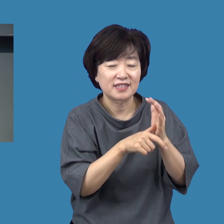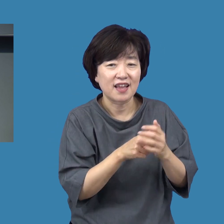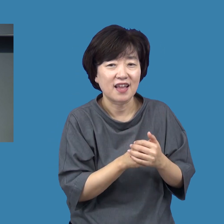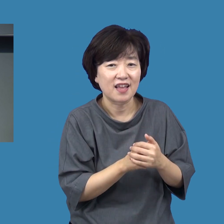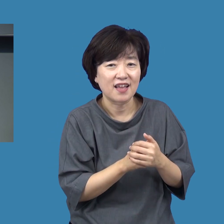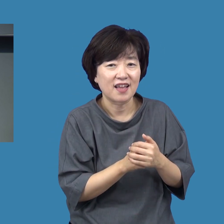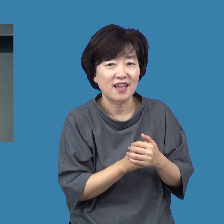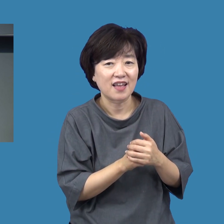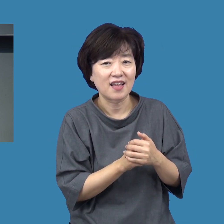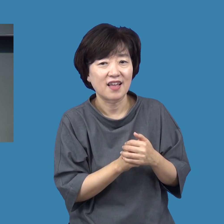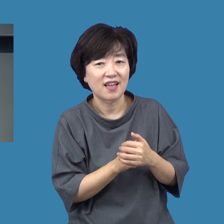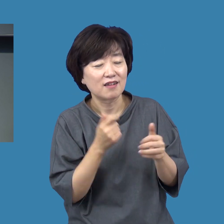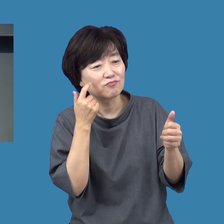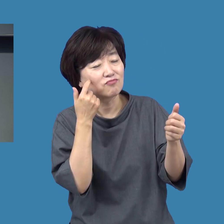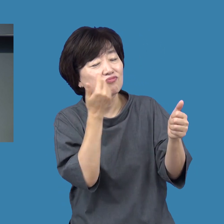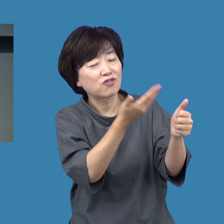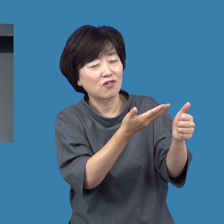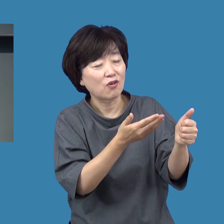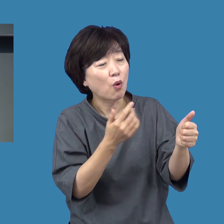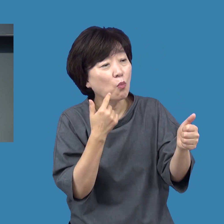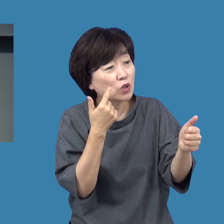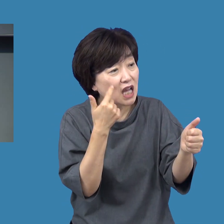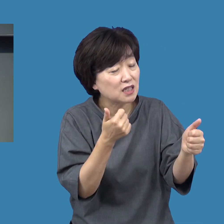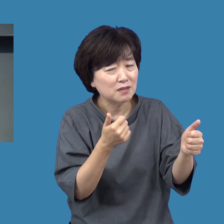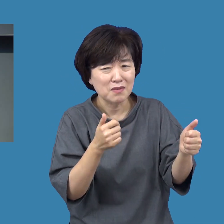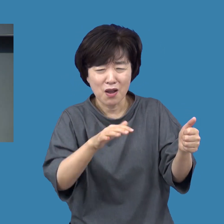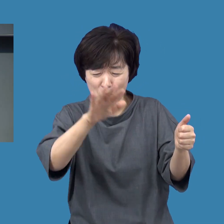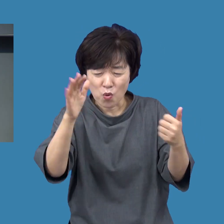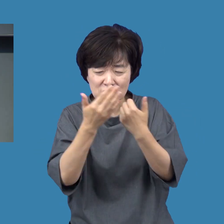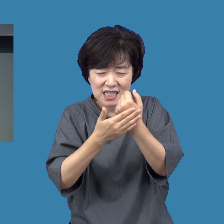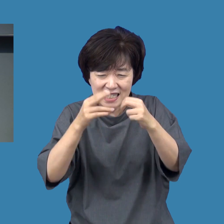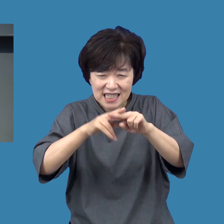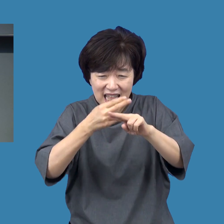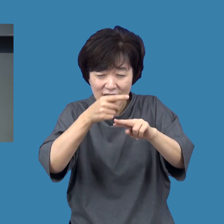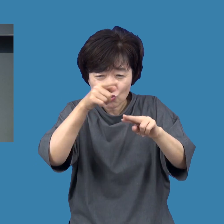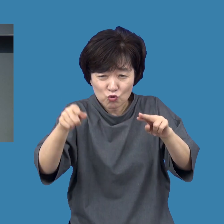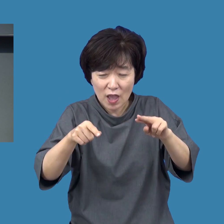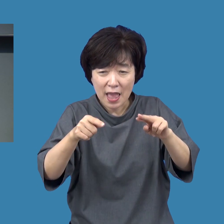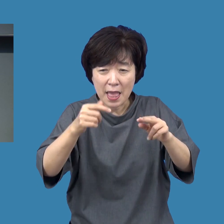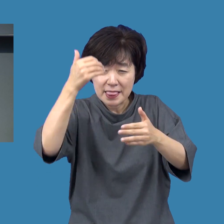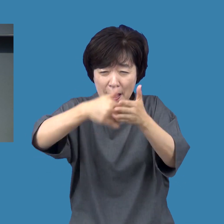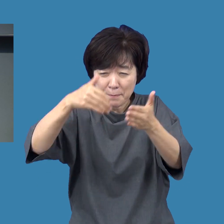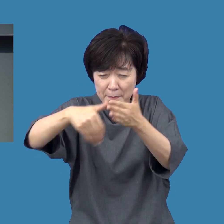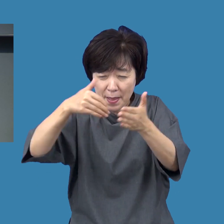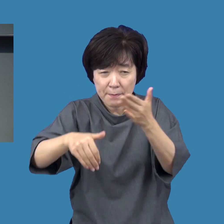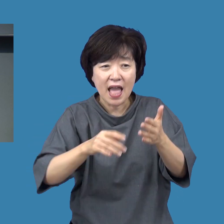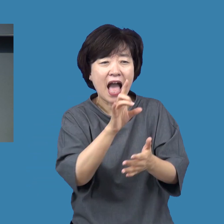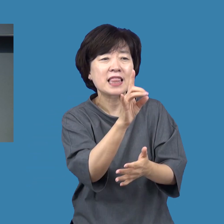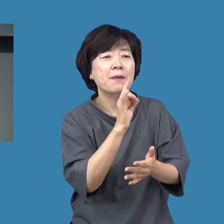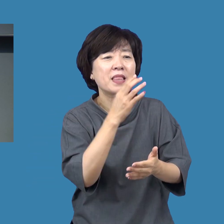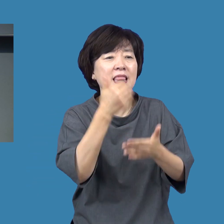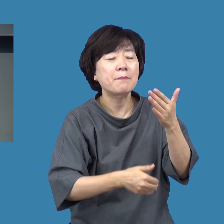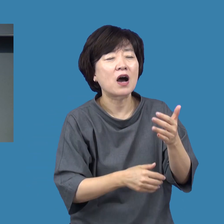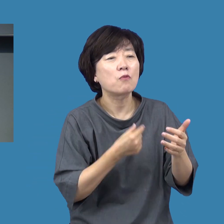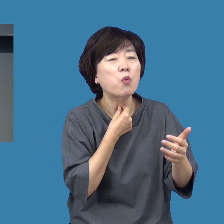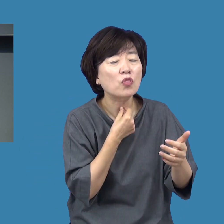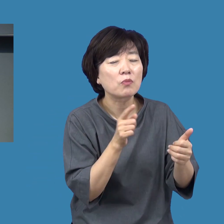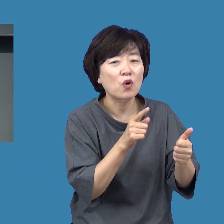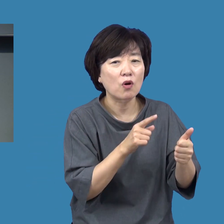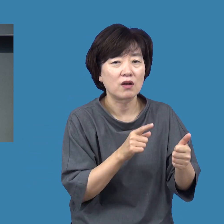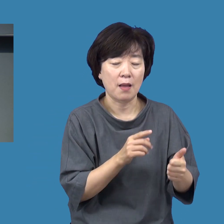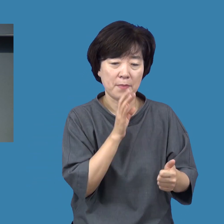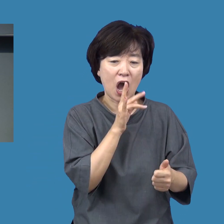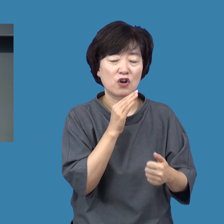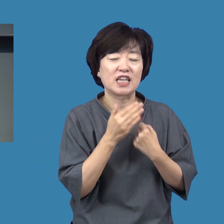했냐면 이제 목사님 혹시 모든 은사들 중에 딱 하나만 취하실 수 있다면 무슨 은사를 취하시겠어요? 그랬더니 망설이지 않고 방언의 은사라고